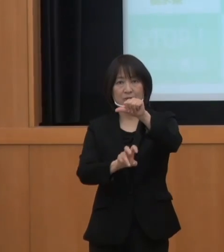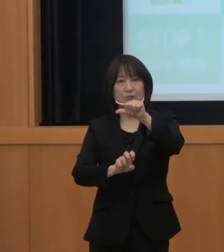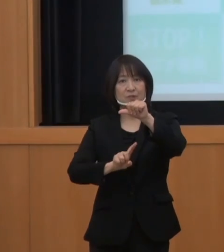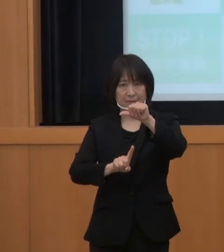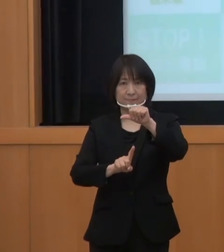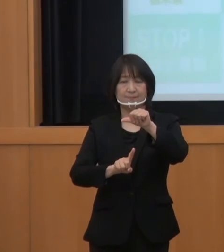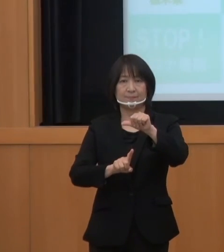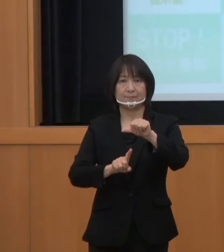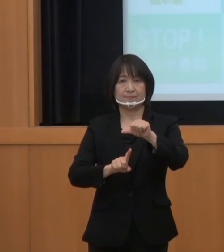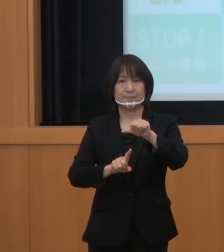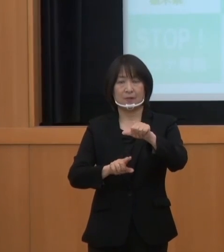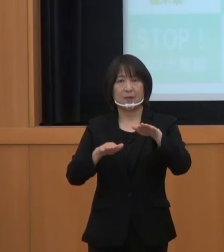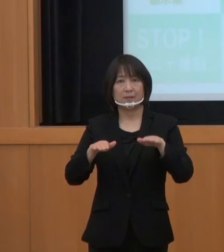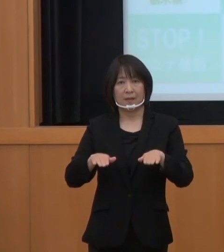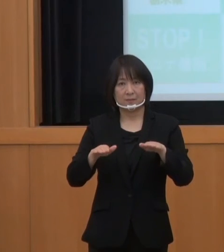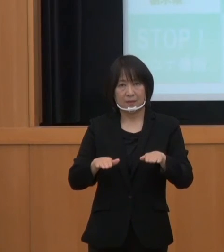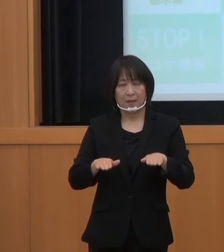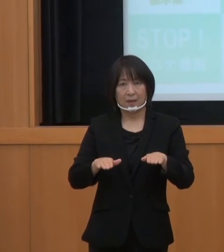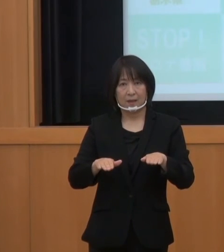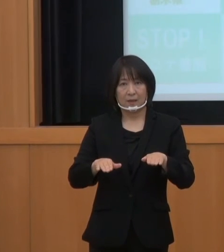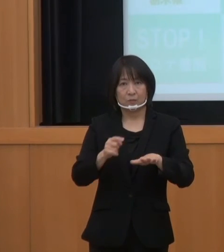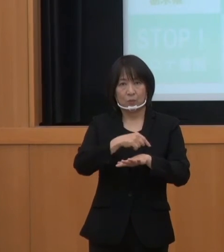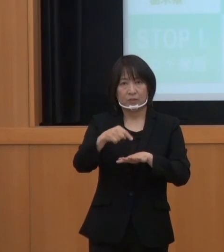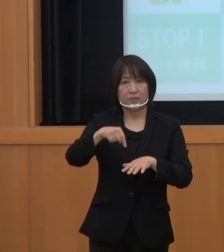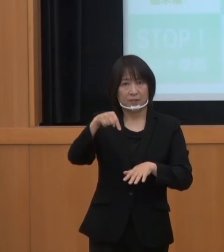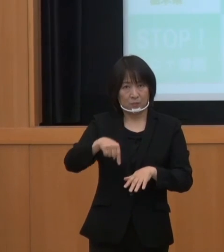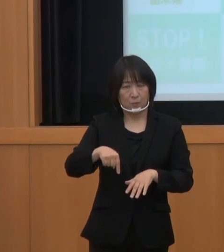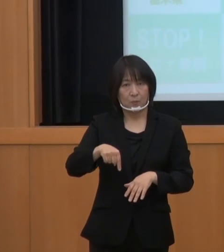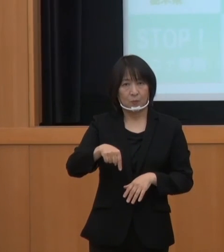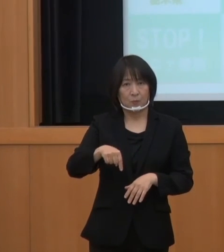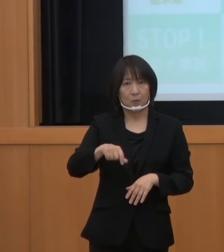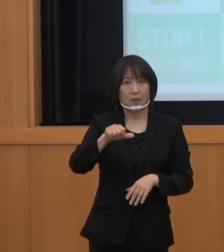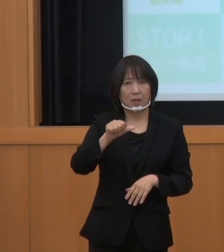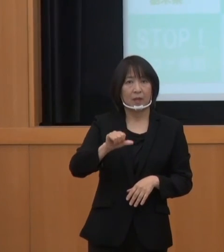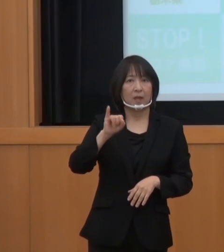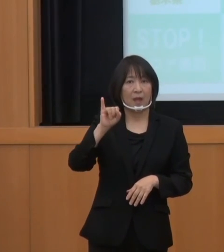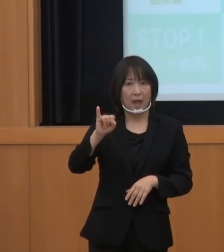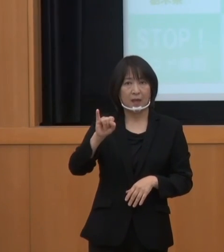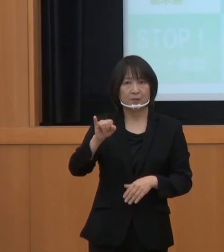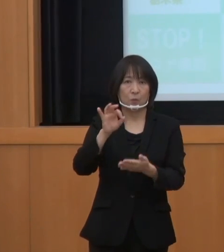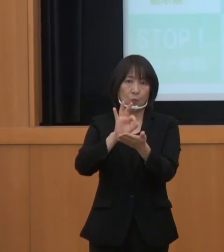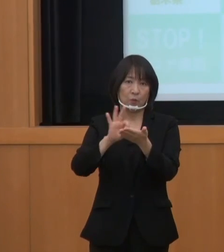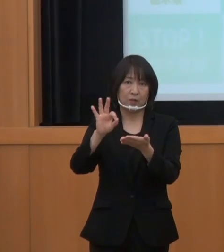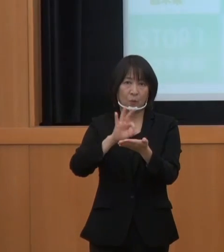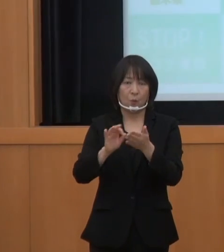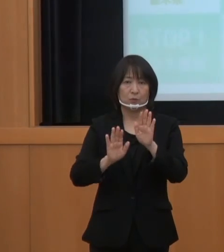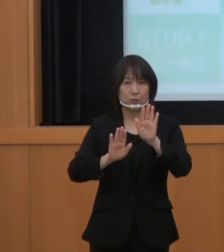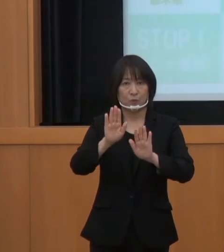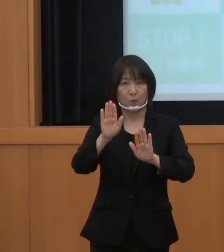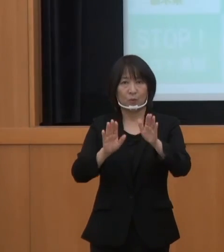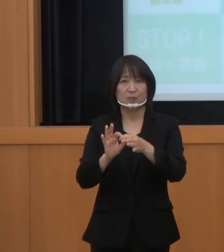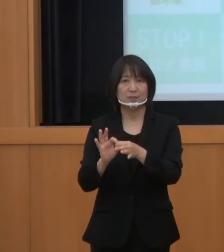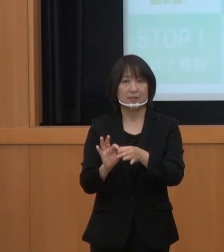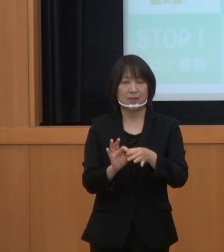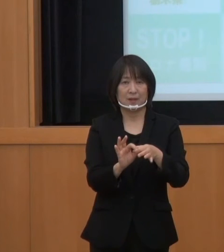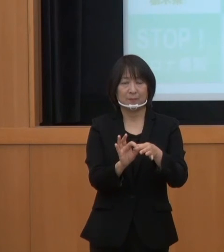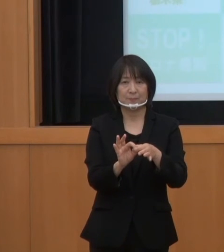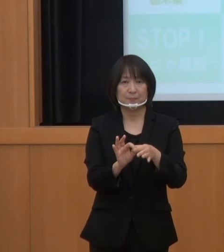現在県内の AI の利用状況ですけれども、